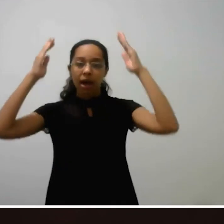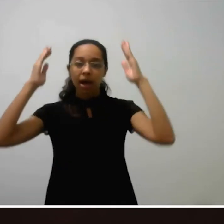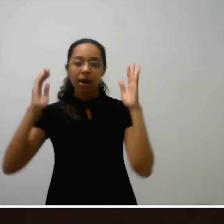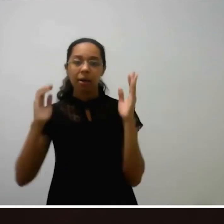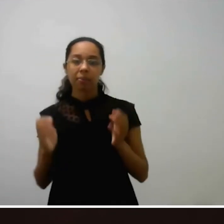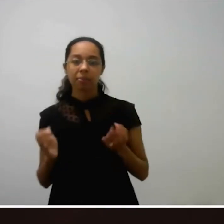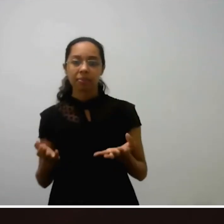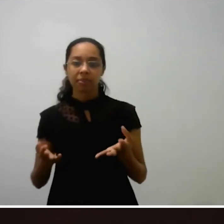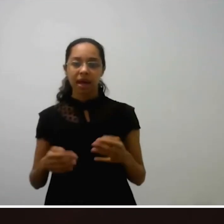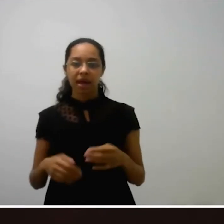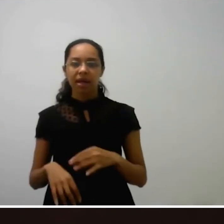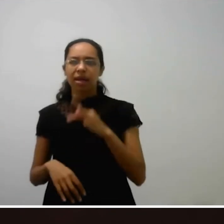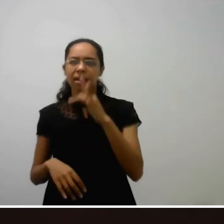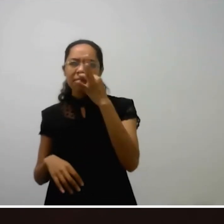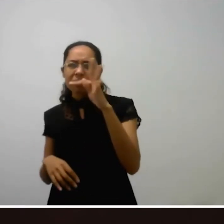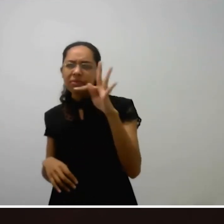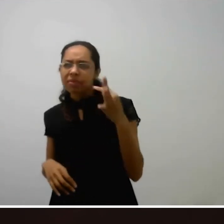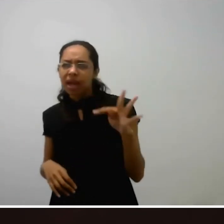grupinho aí que